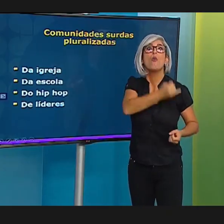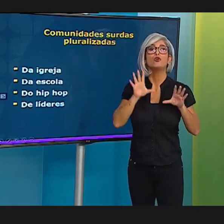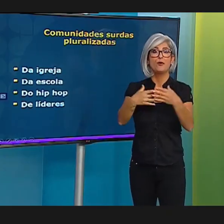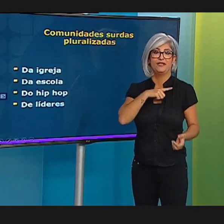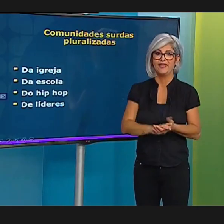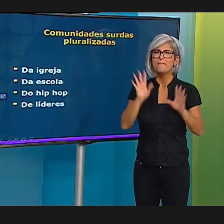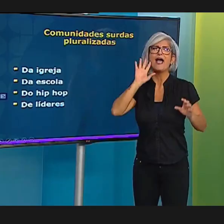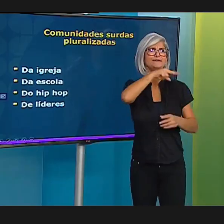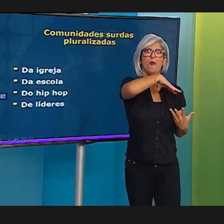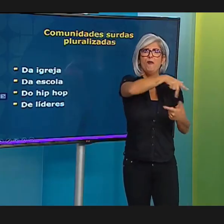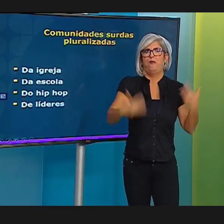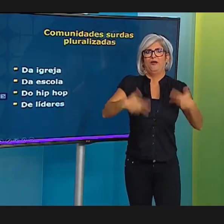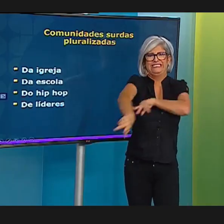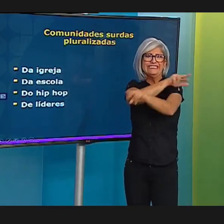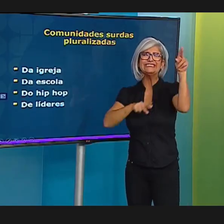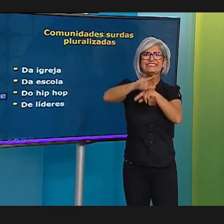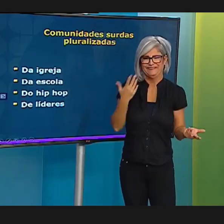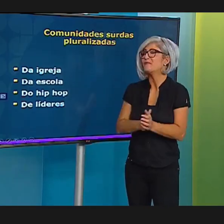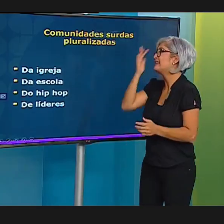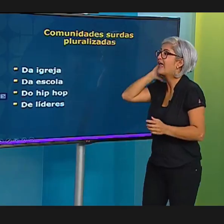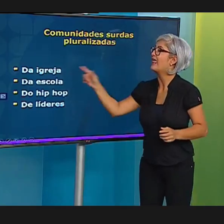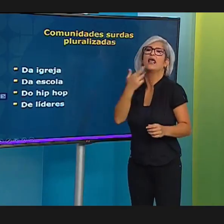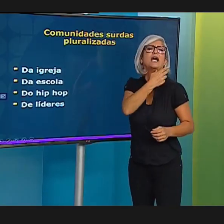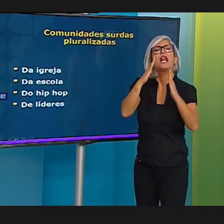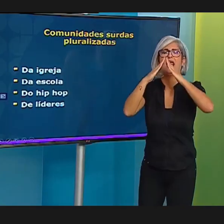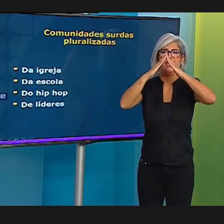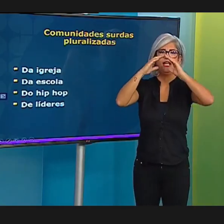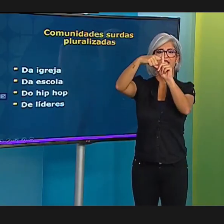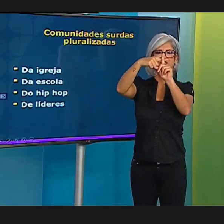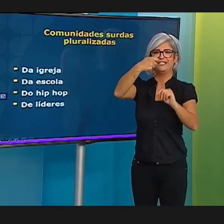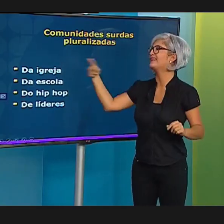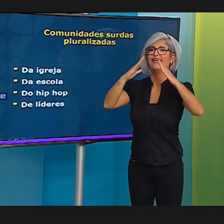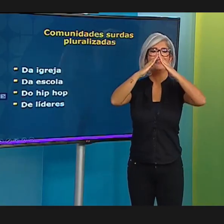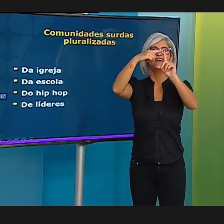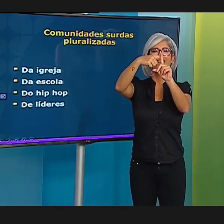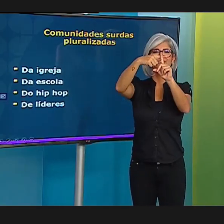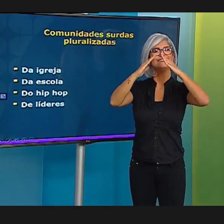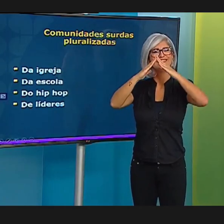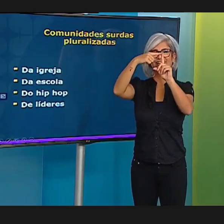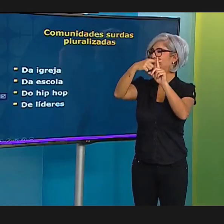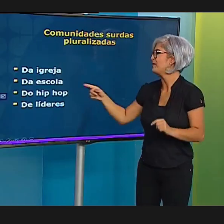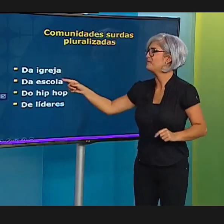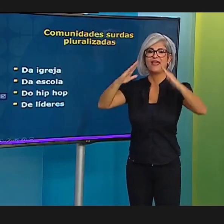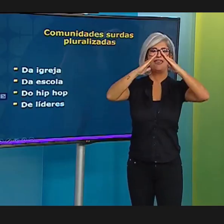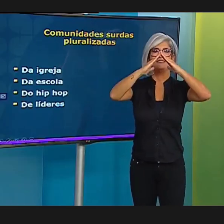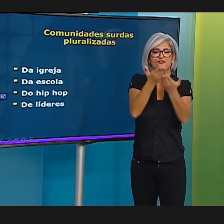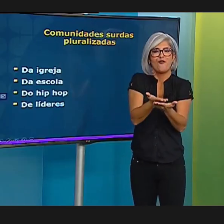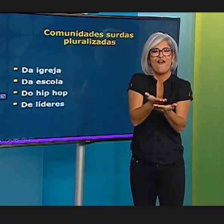música. Quantas comunidades existem dentro do nosso país? Imagine no mundo, quantas comunidades existem? Veja só, comunidades surdas da igreja, observem o sinal, casa cruz, igreja,